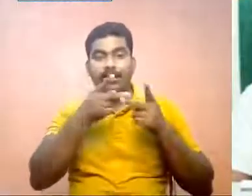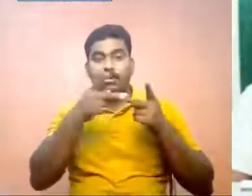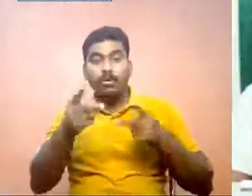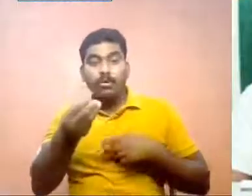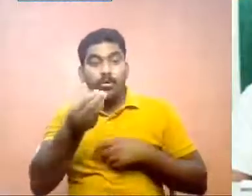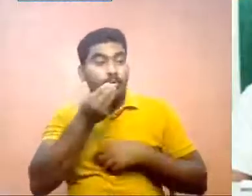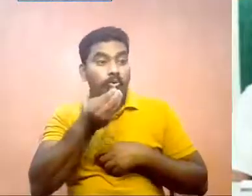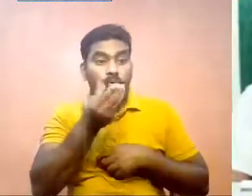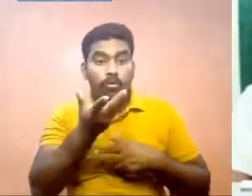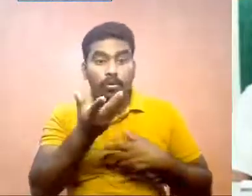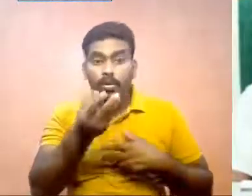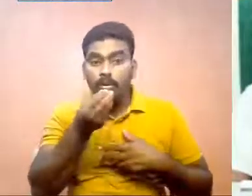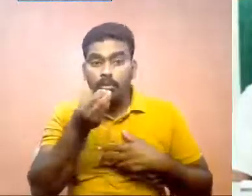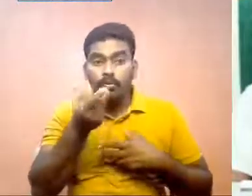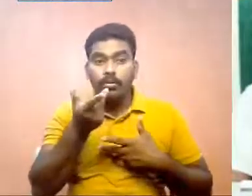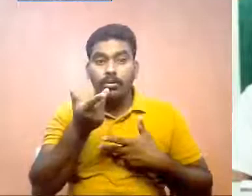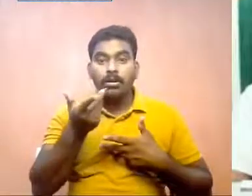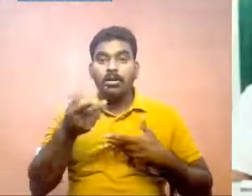തീറ്റകൾ